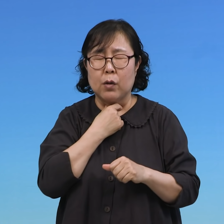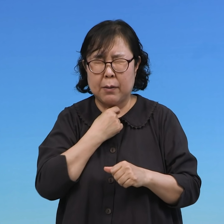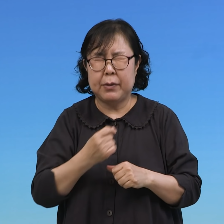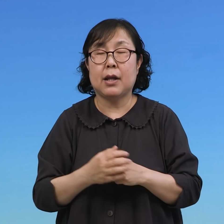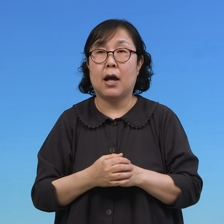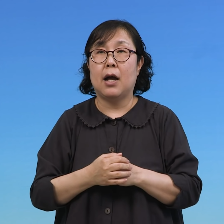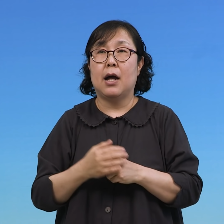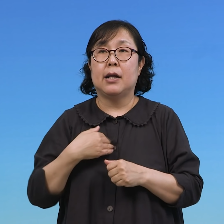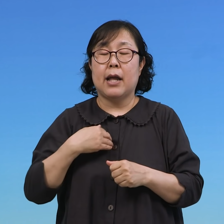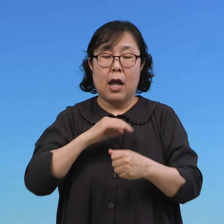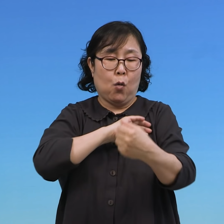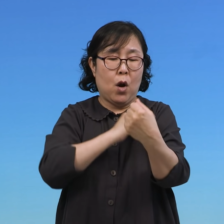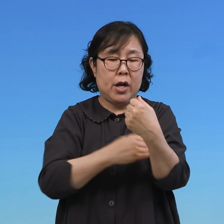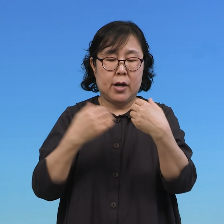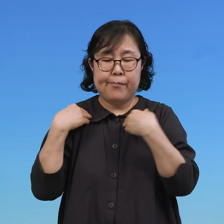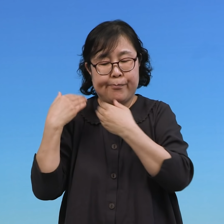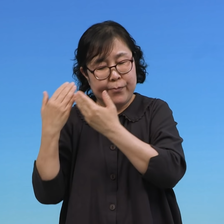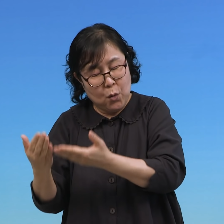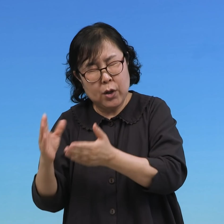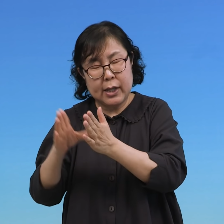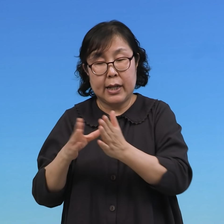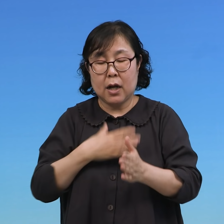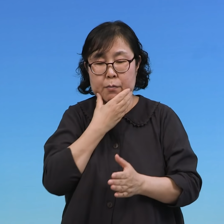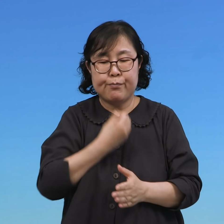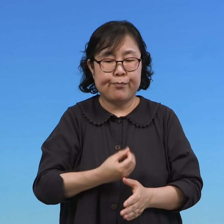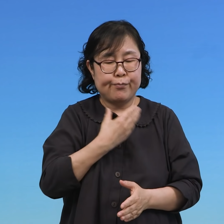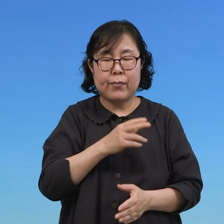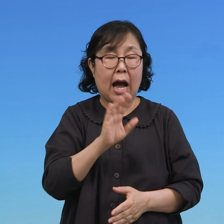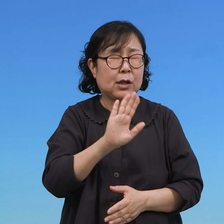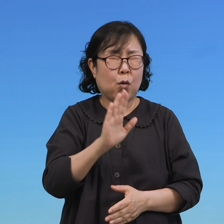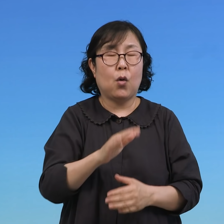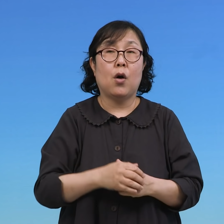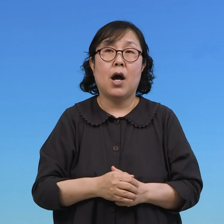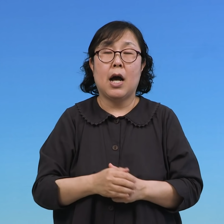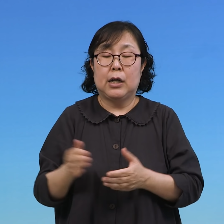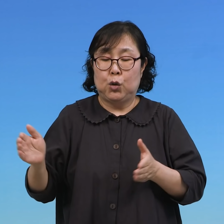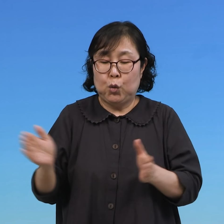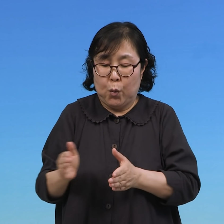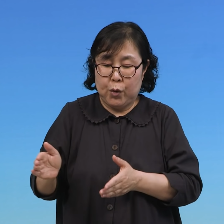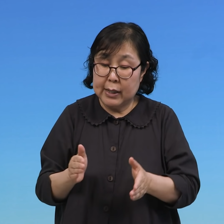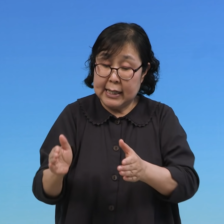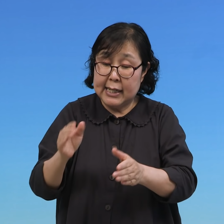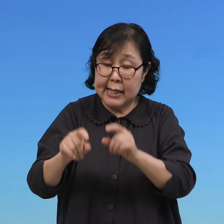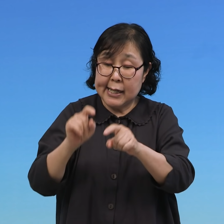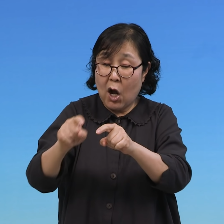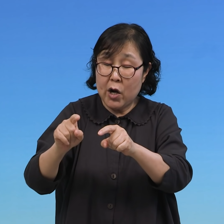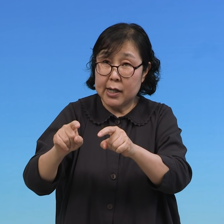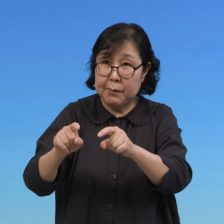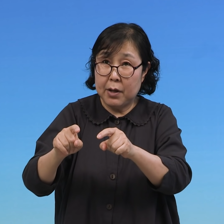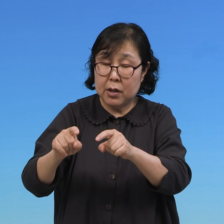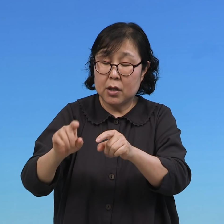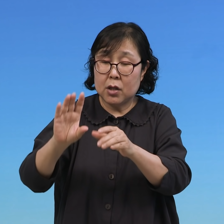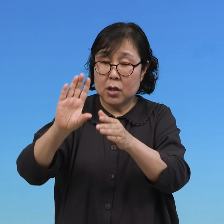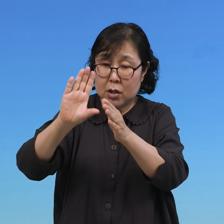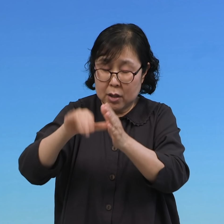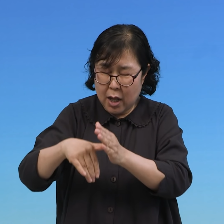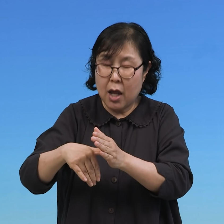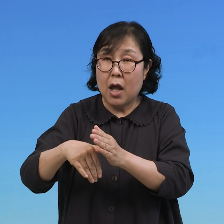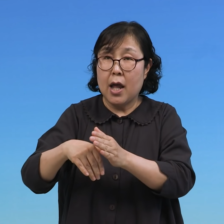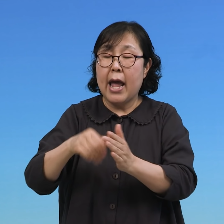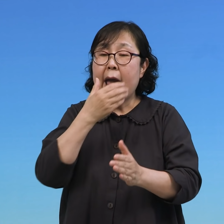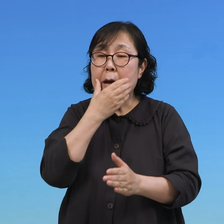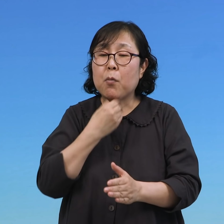권리 포기, 내 이 권리를 내려놓을 때 이게 불행해지는 게 아니라 좁은 길을 걸으면서도 행복할 수만